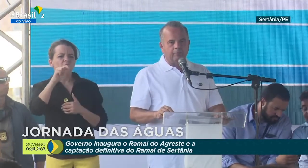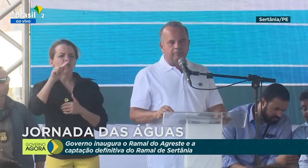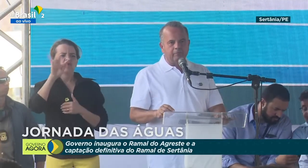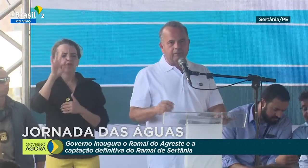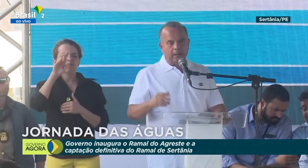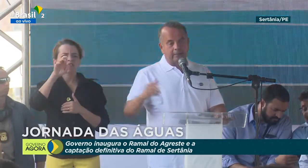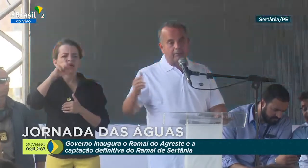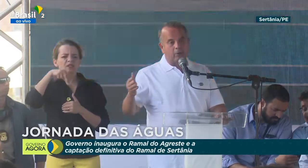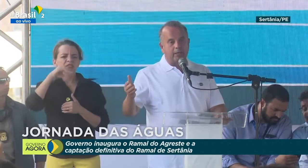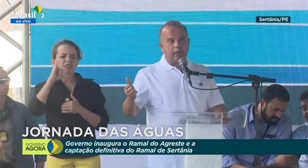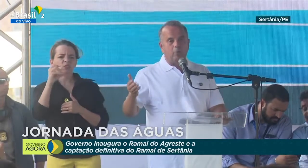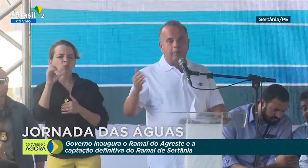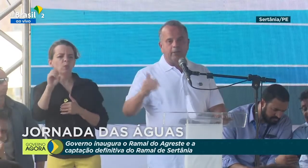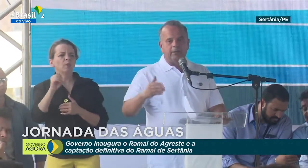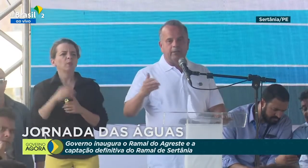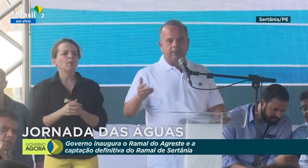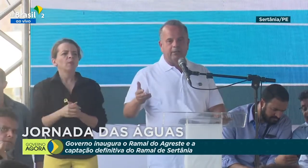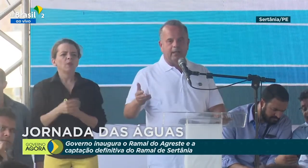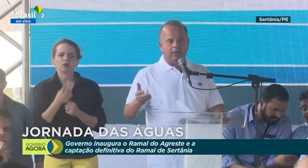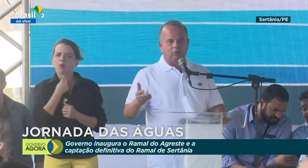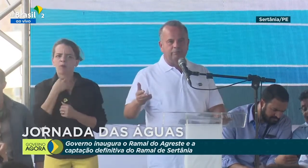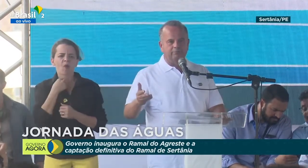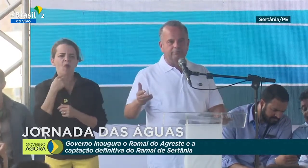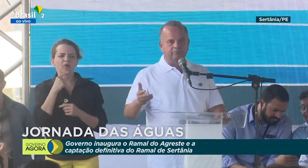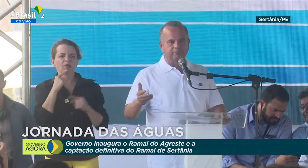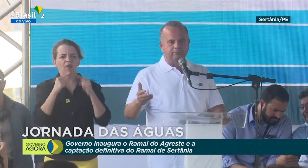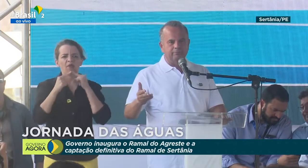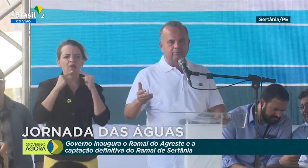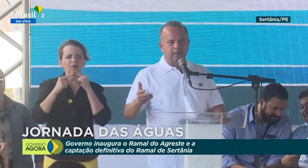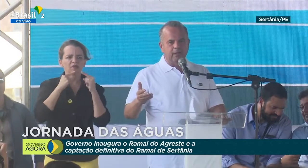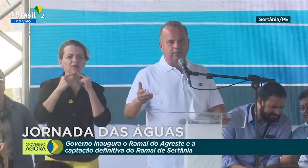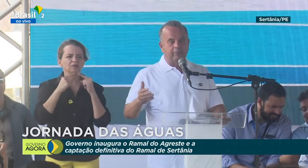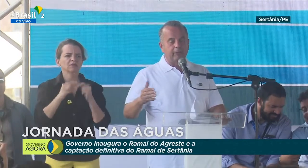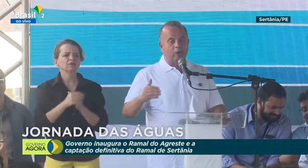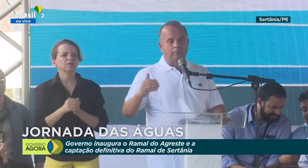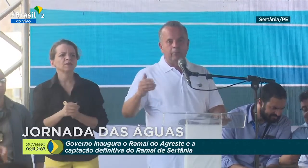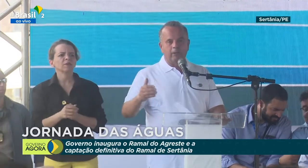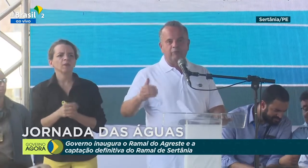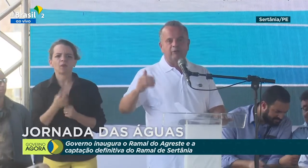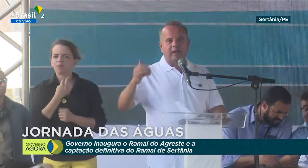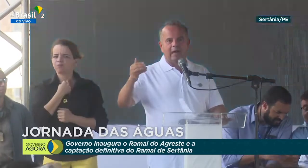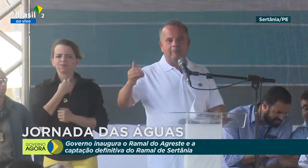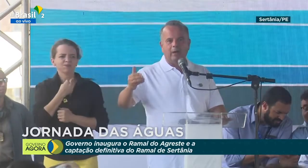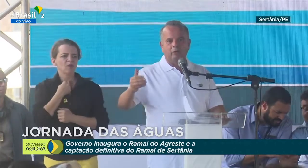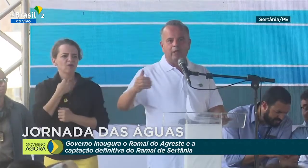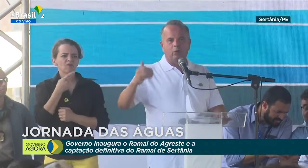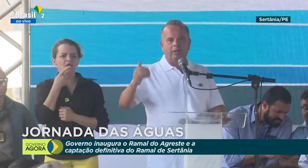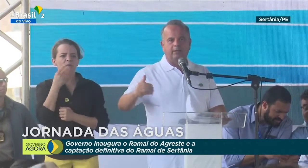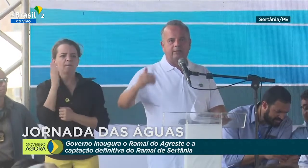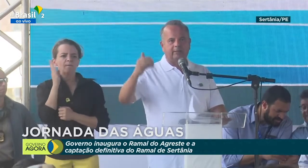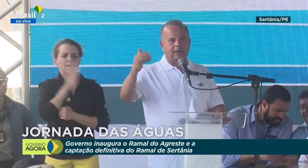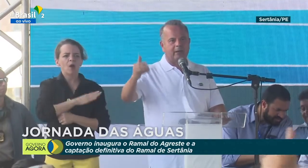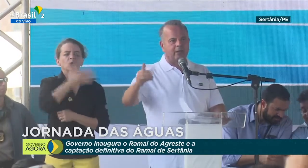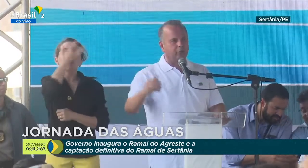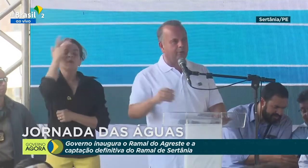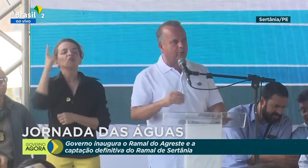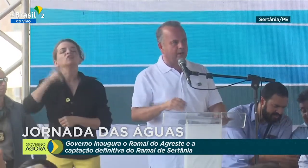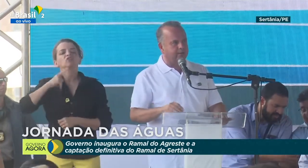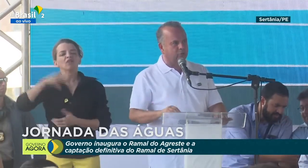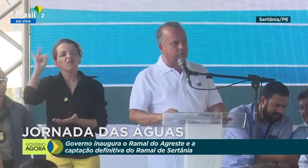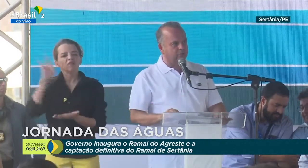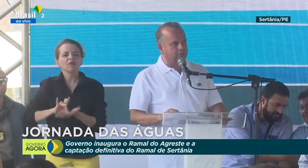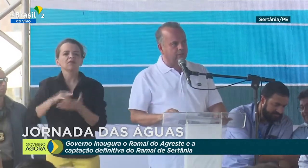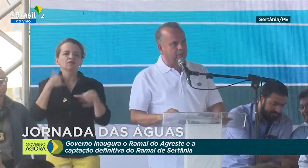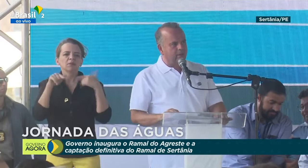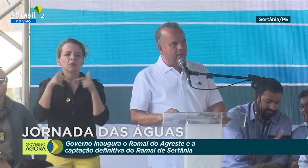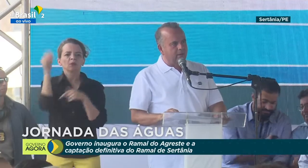sido, até porque não podem criticá-lo, até porque não podem falar mal de alguém que está trabalhando pelo